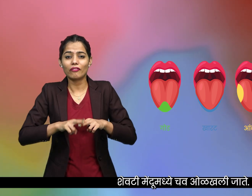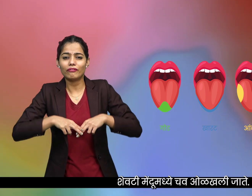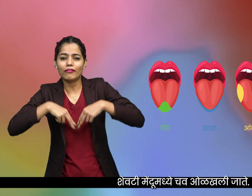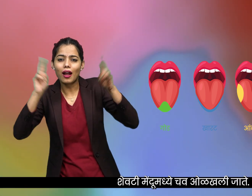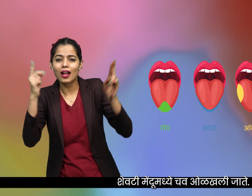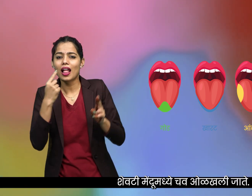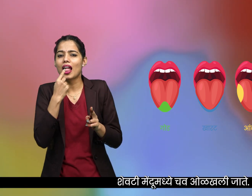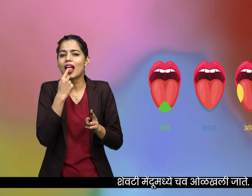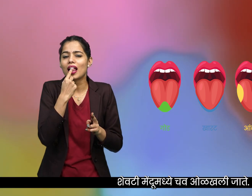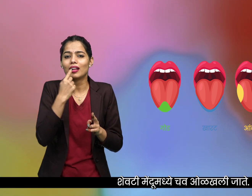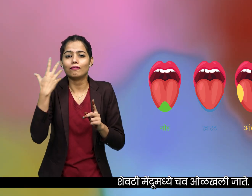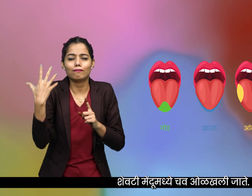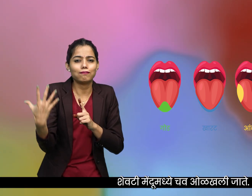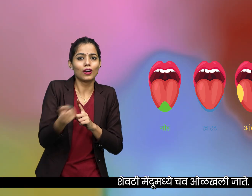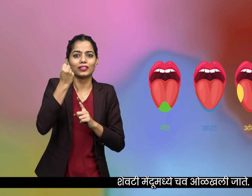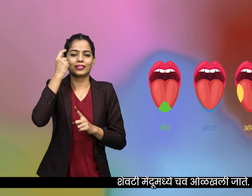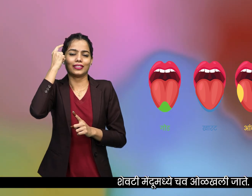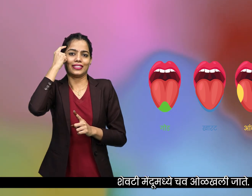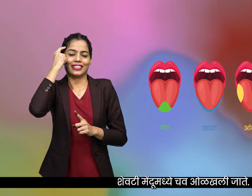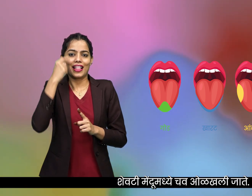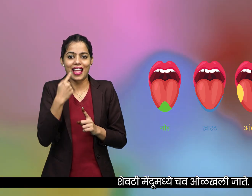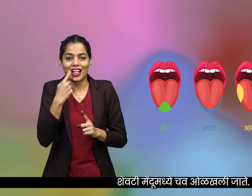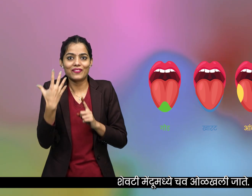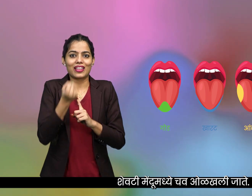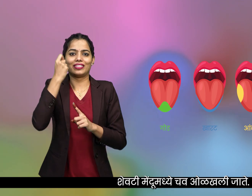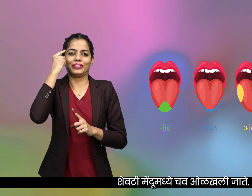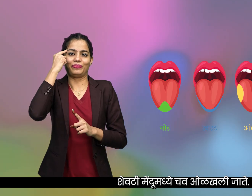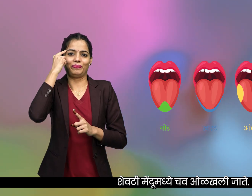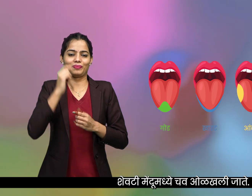शेवटी मेंदूमध्ये चव ओळखली जाते.